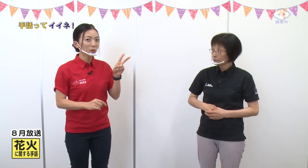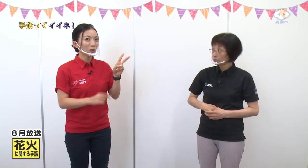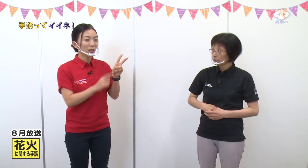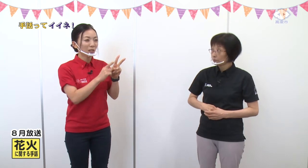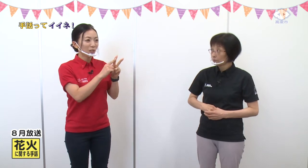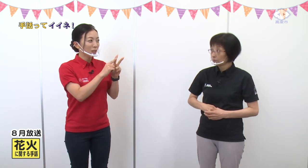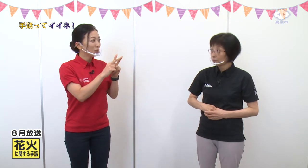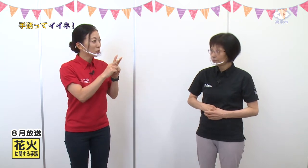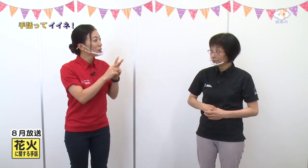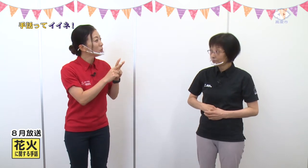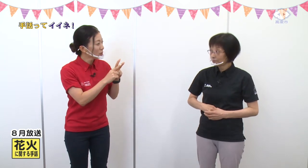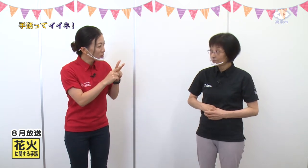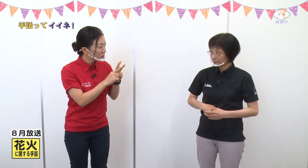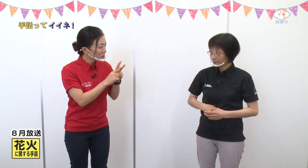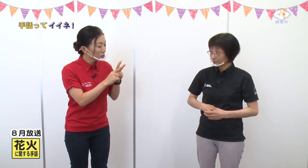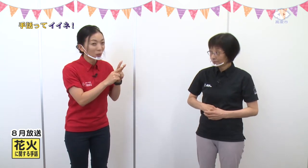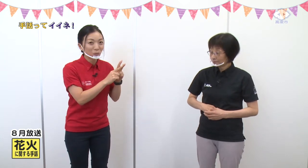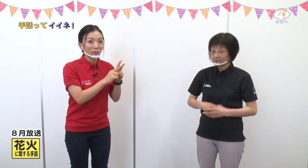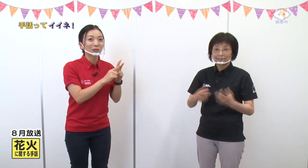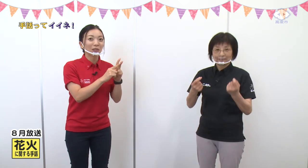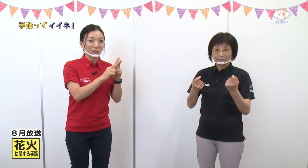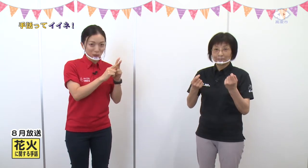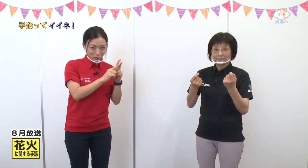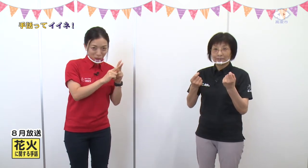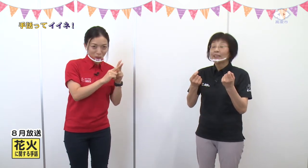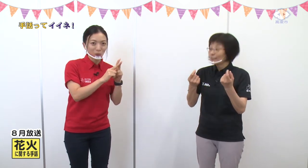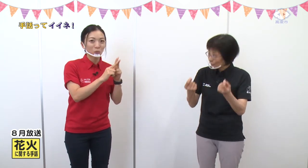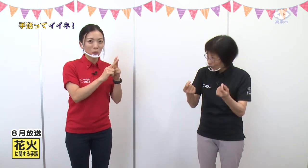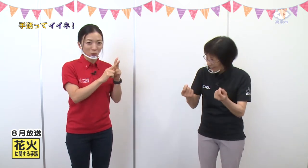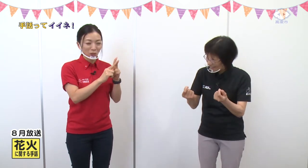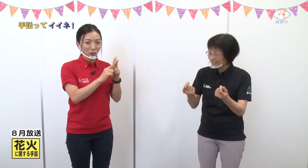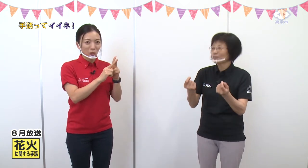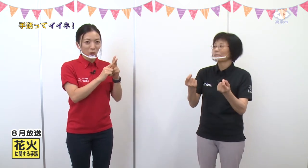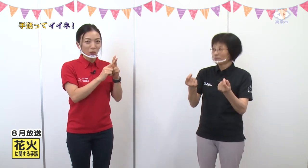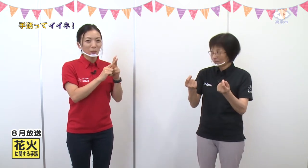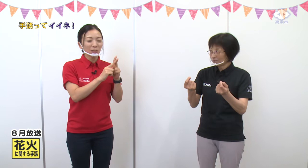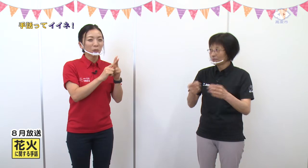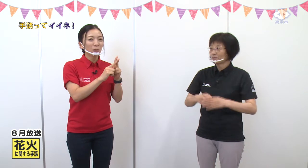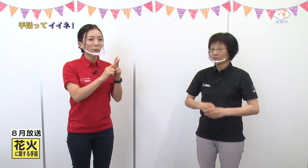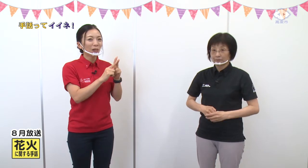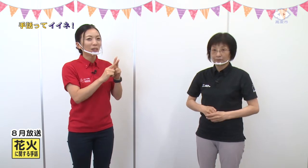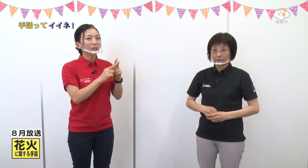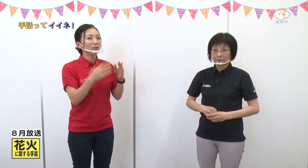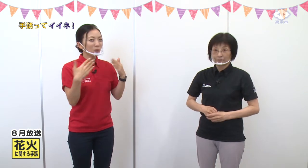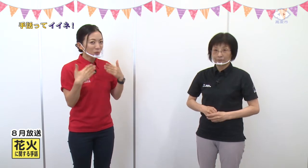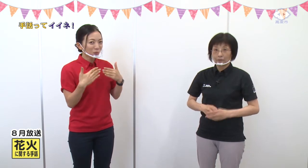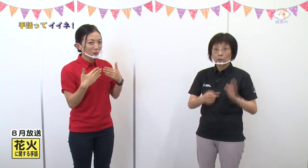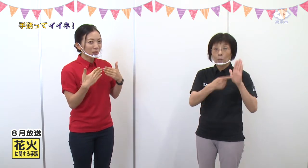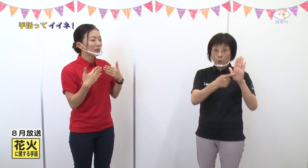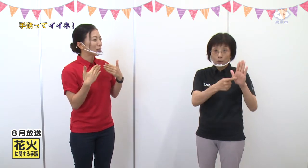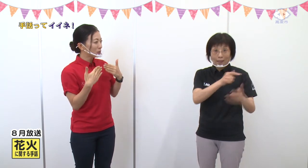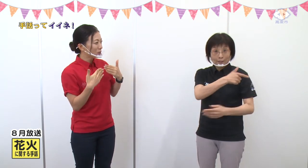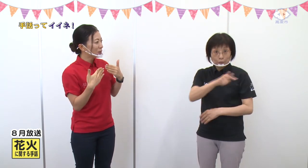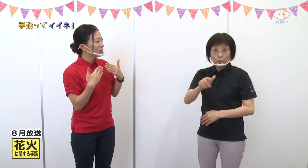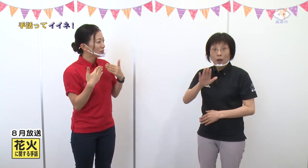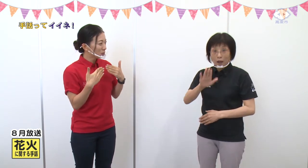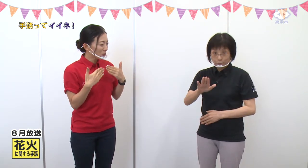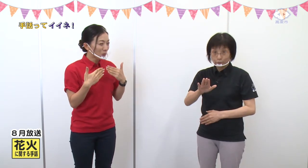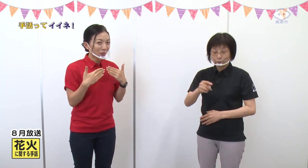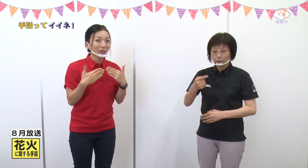れ二通りの手話をされていらっしゃったっていうこと で、幅さん、これは自分の中のイメージの花